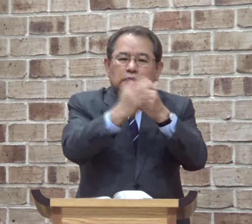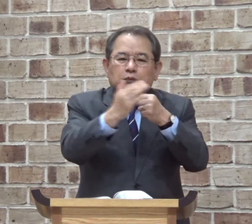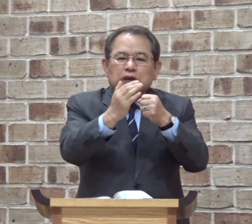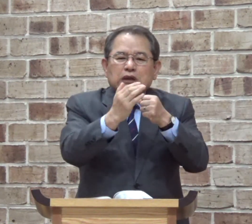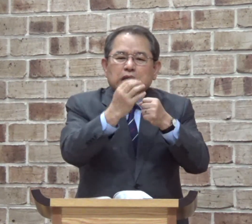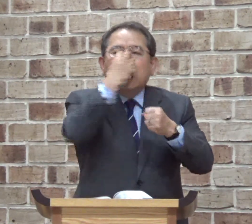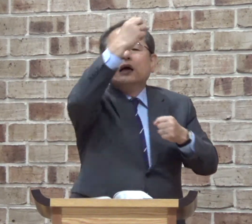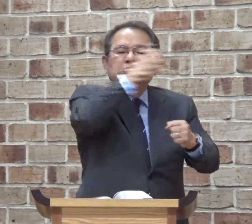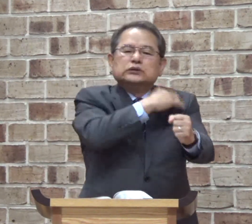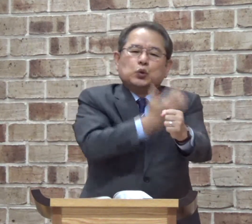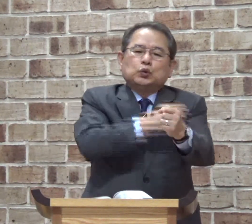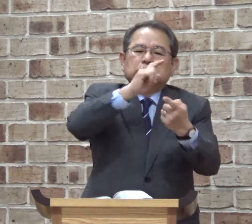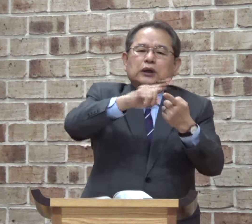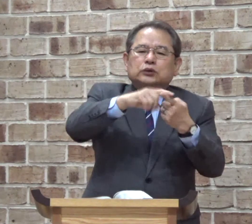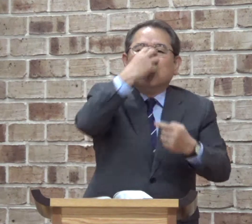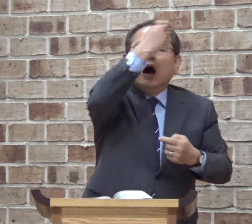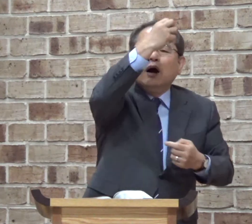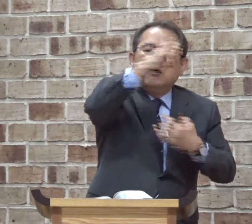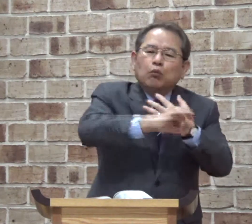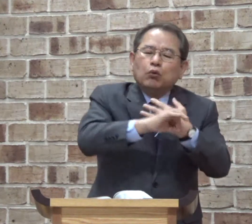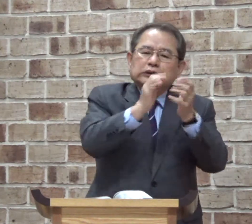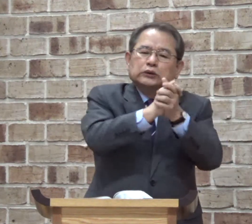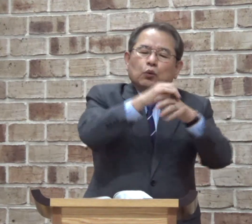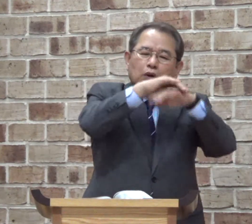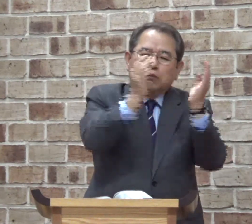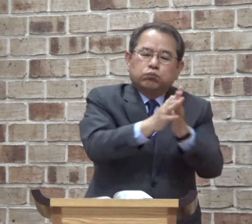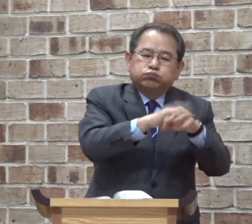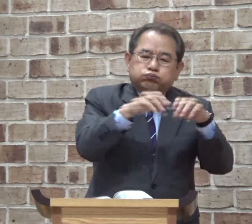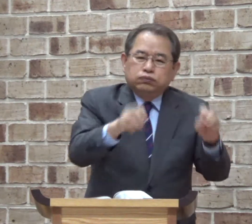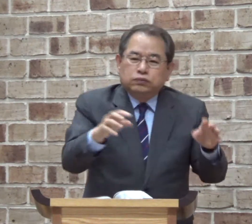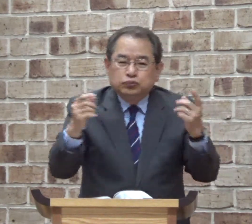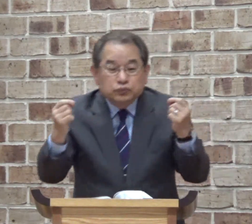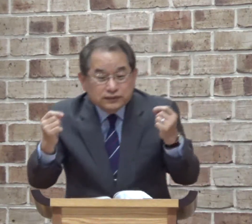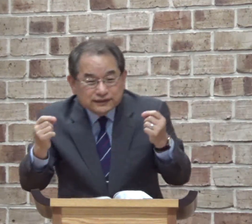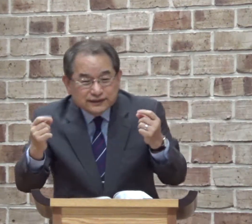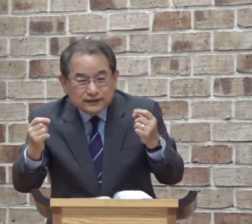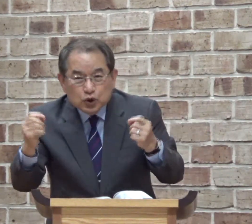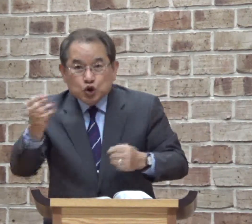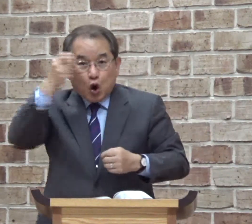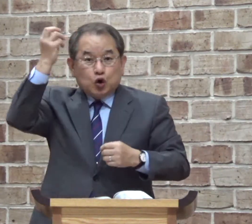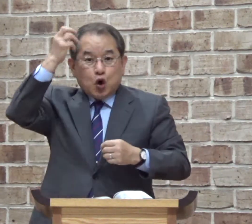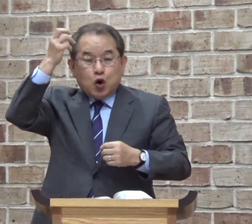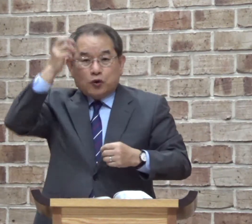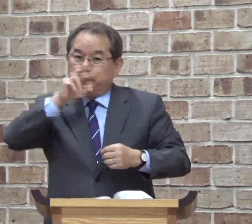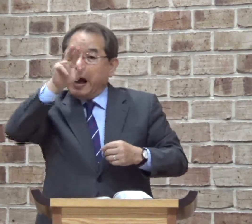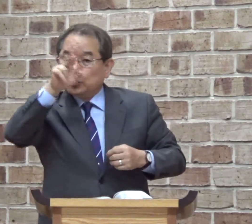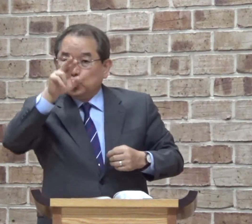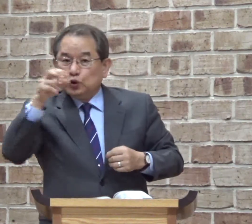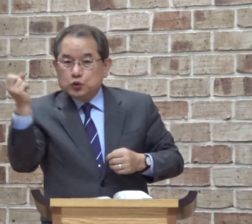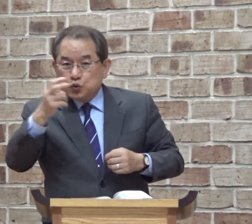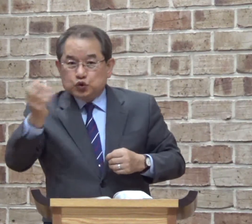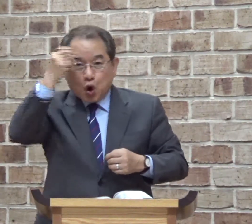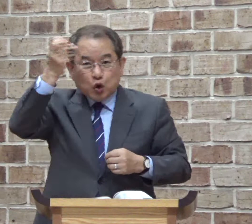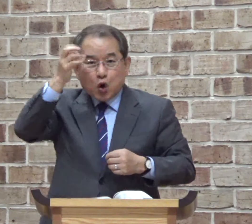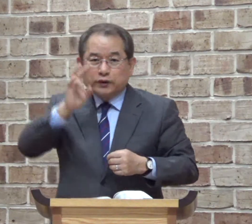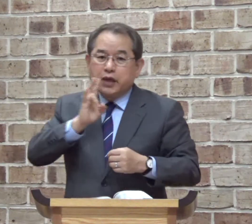영적으로 방언하고 예언하고 성령님의 나타나심이 나타나고 하는데 자기를 드러내려고 한다면 그것은 헛된